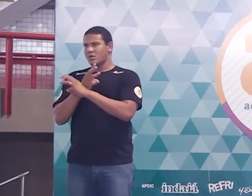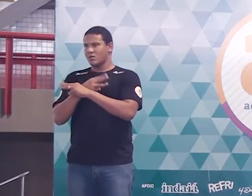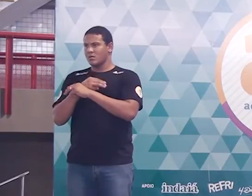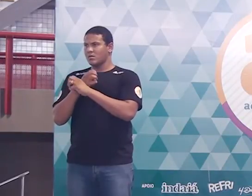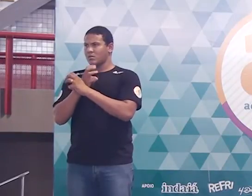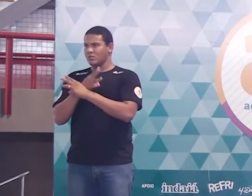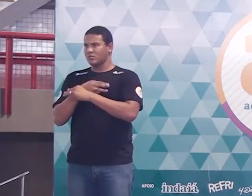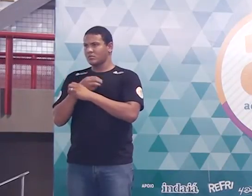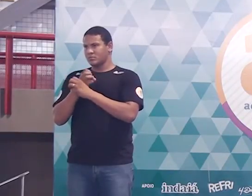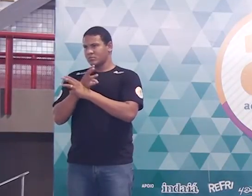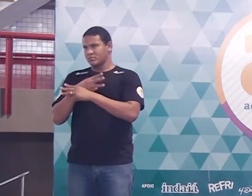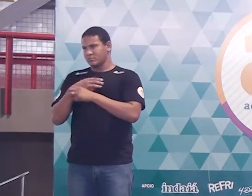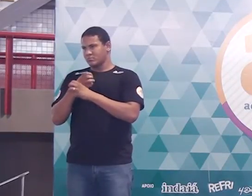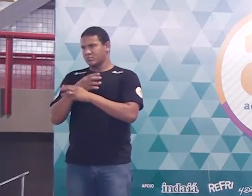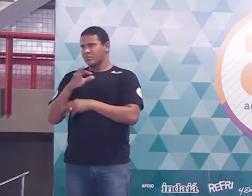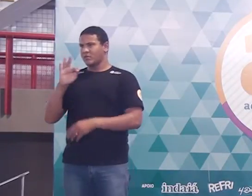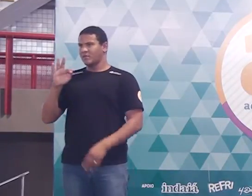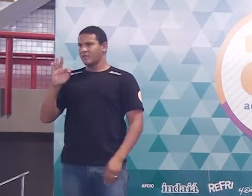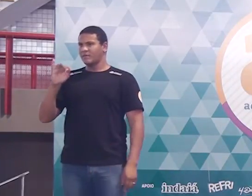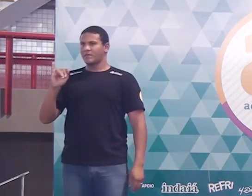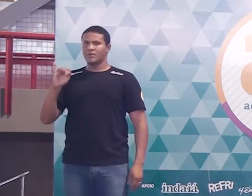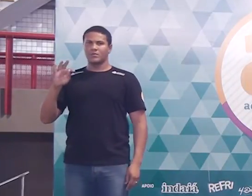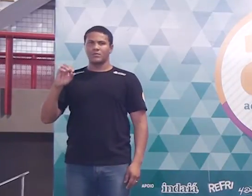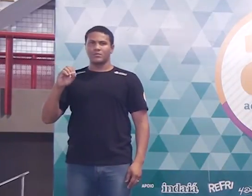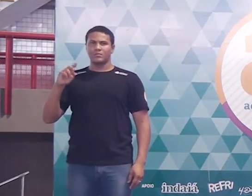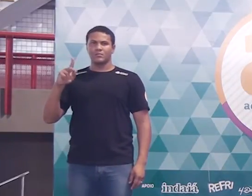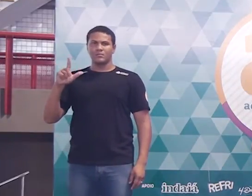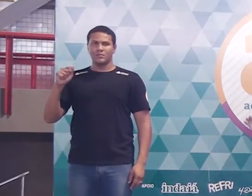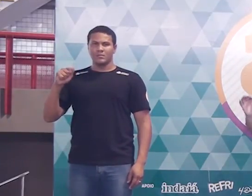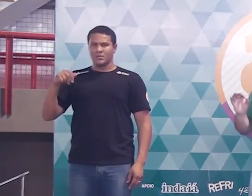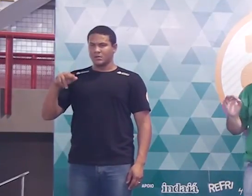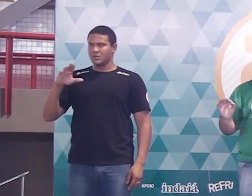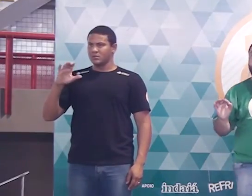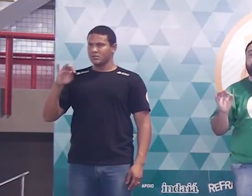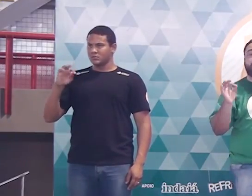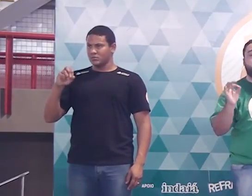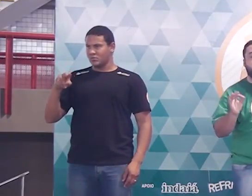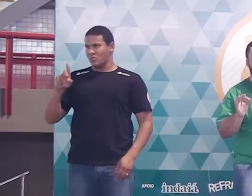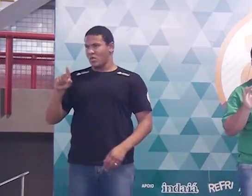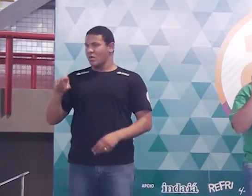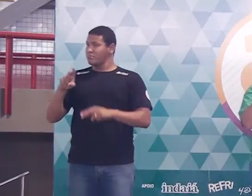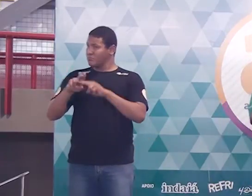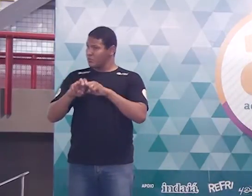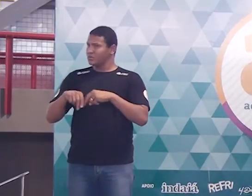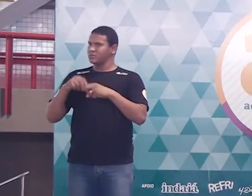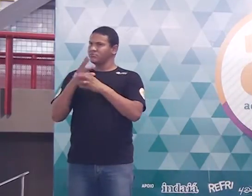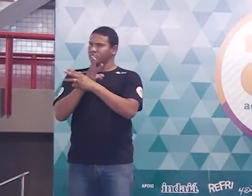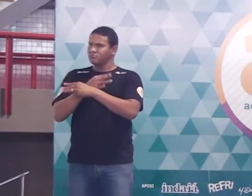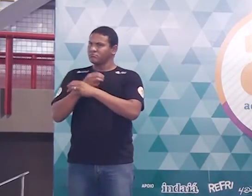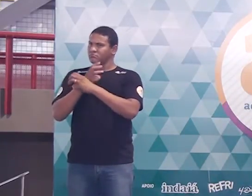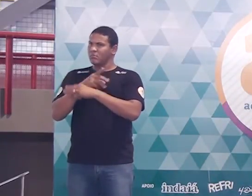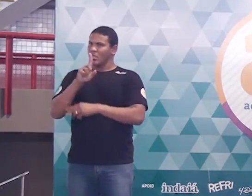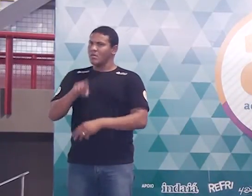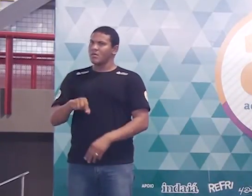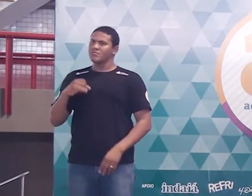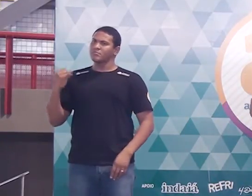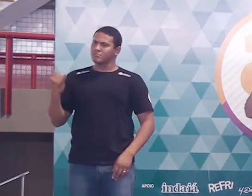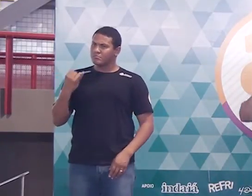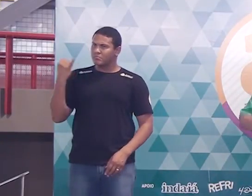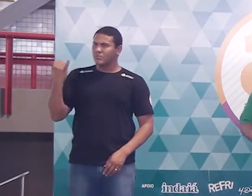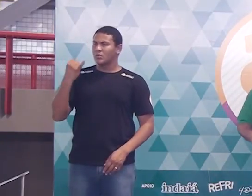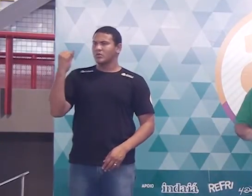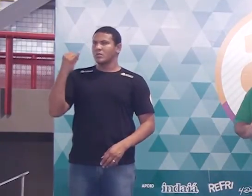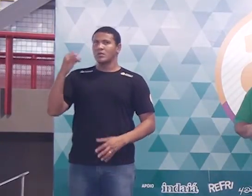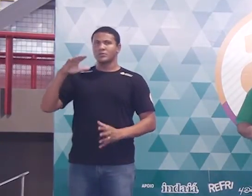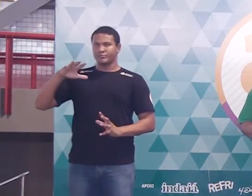Que no caso seria quem? As algas. As algas. Por isso, gente, que as algas são tão importantes para